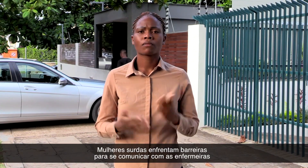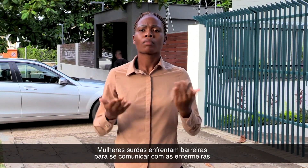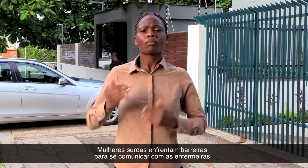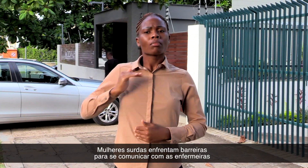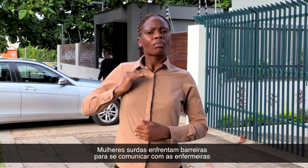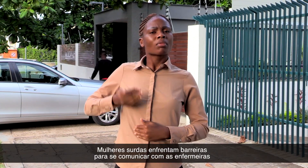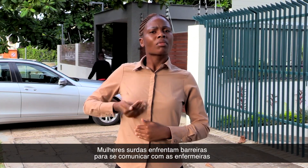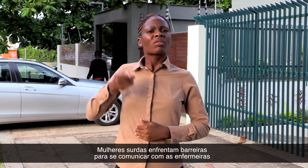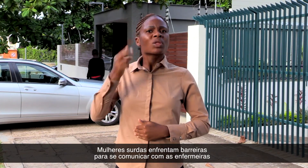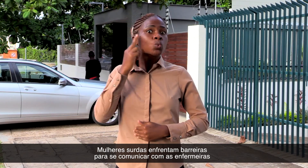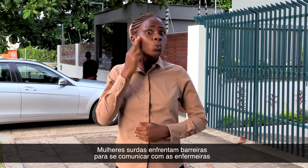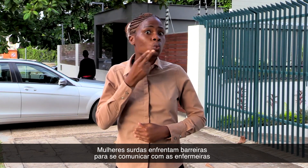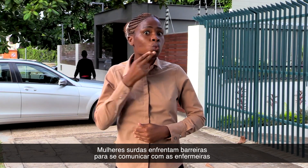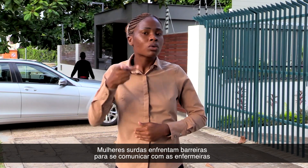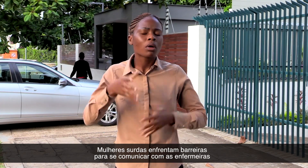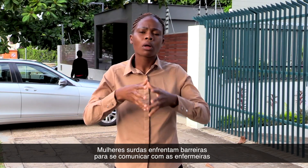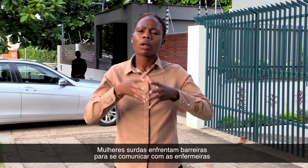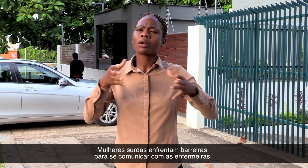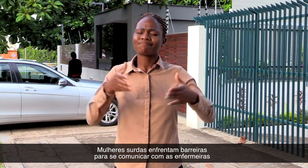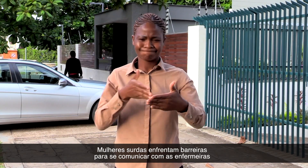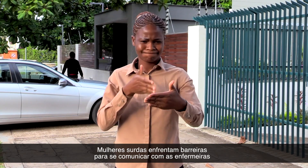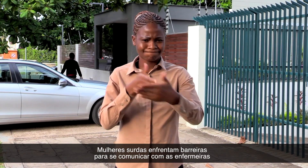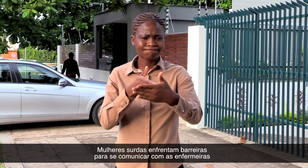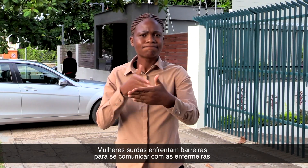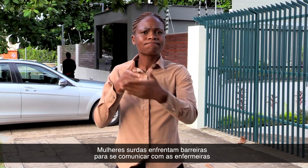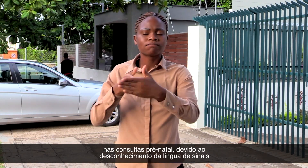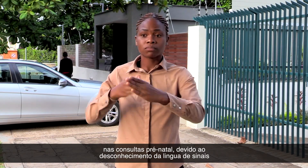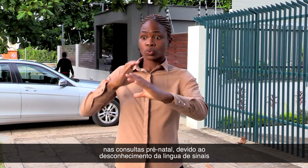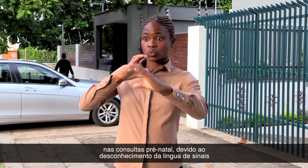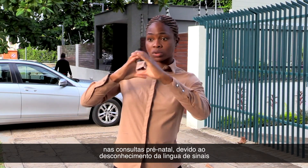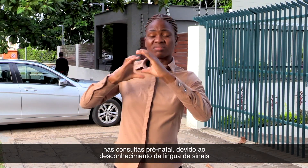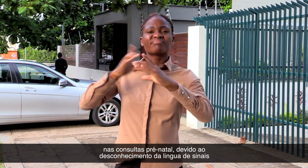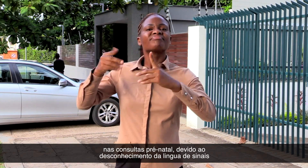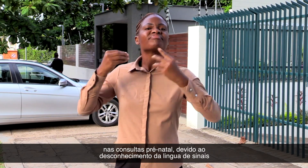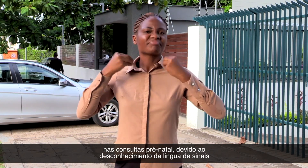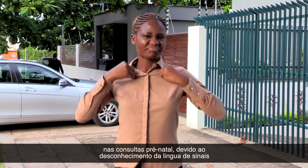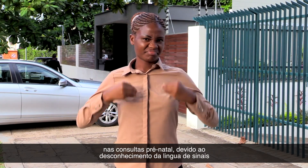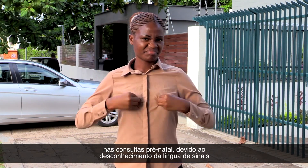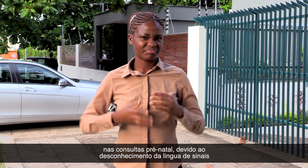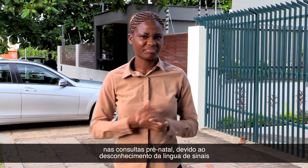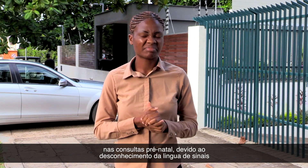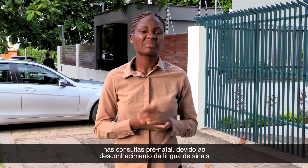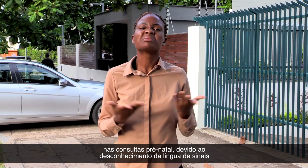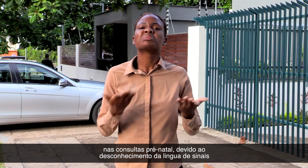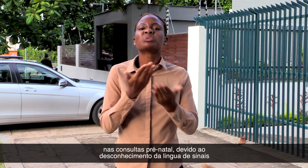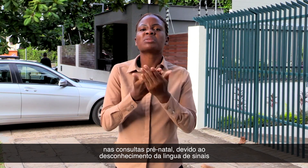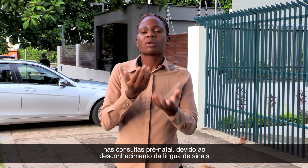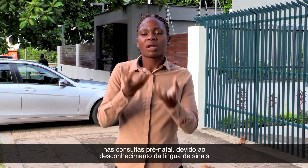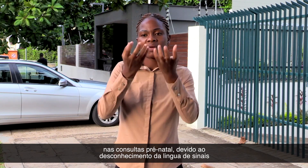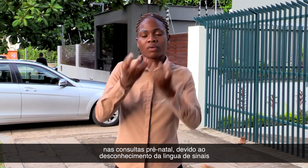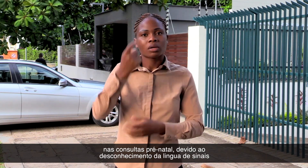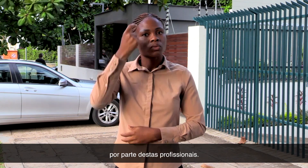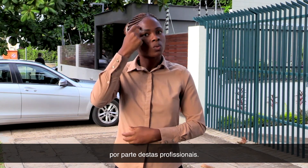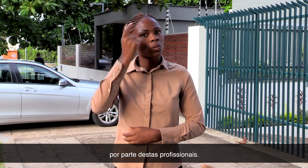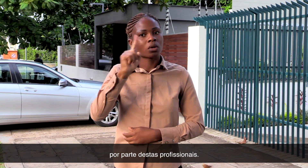Mulheres surdas enfrentam barreiras para se comunicar com as enfermeiras nas consultas pré-natal devido ao desconhecimento da